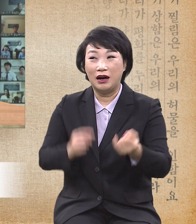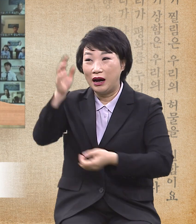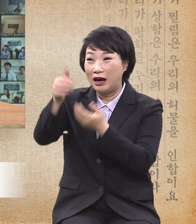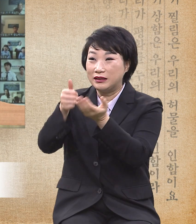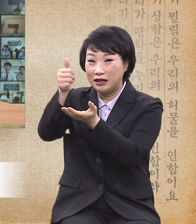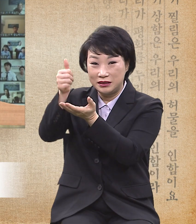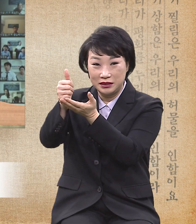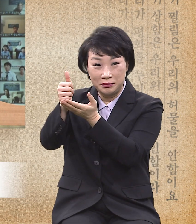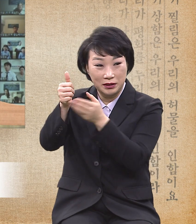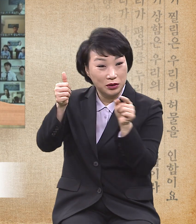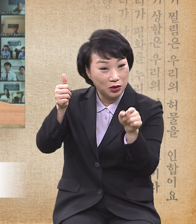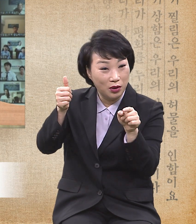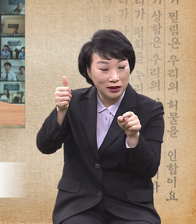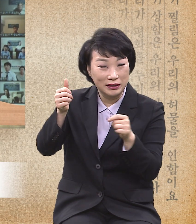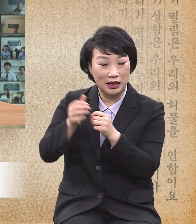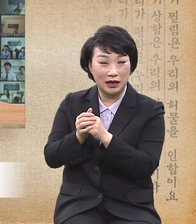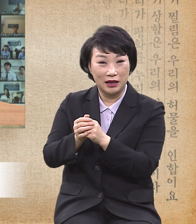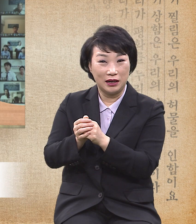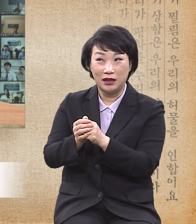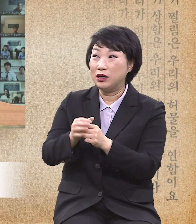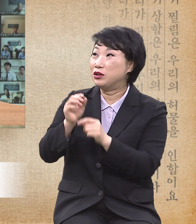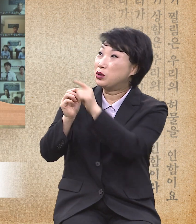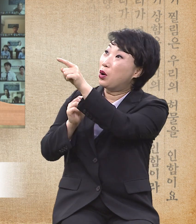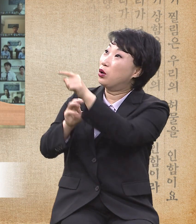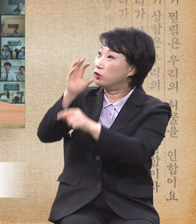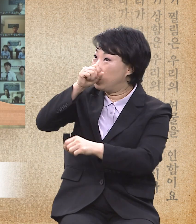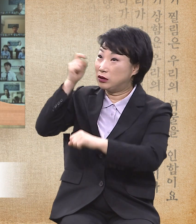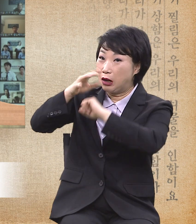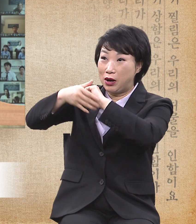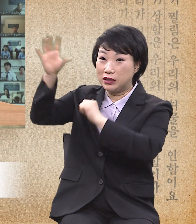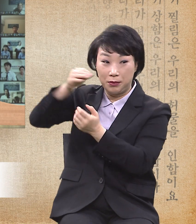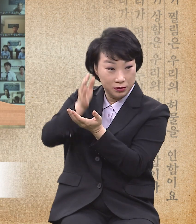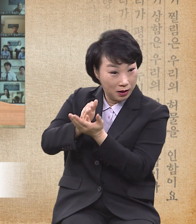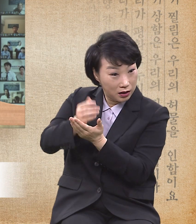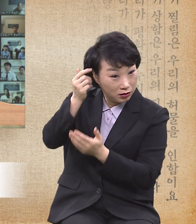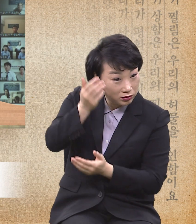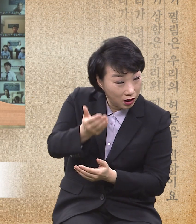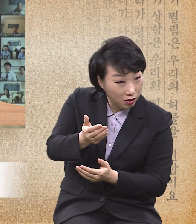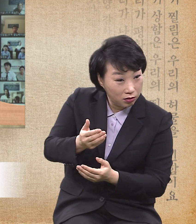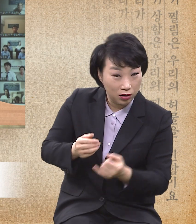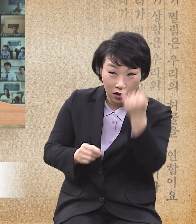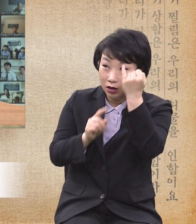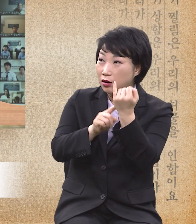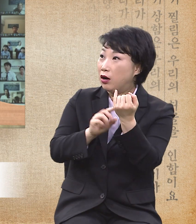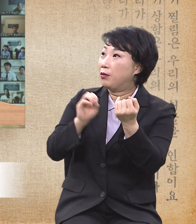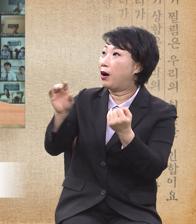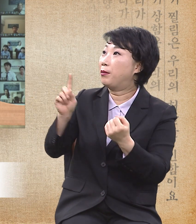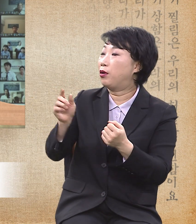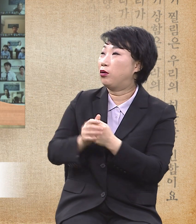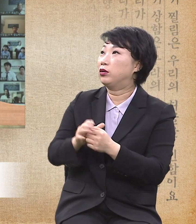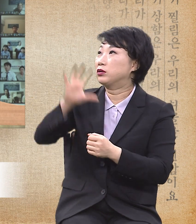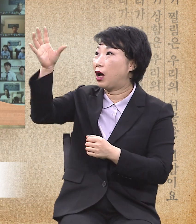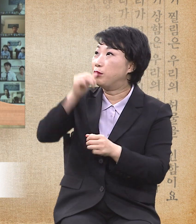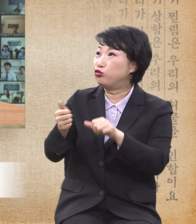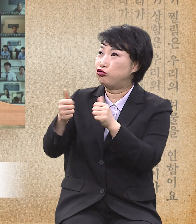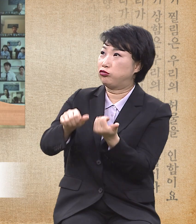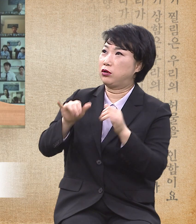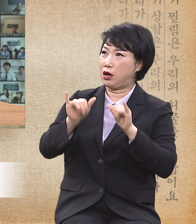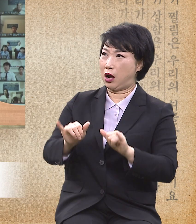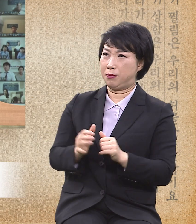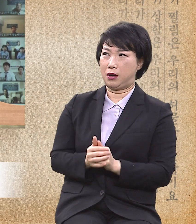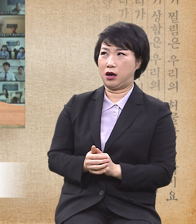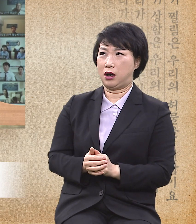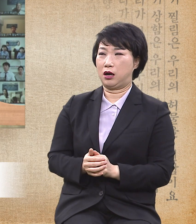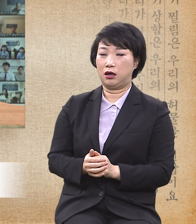하나님이 저 선악과를 먹지 말라 하더냐? 먹으면 정령 죽을까